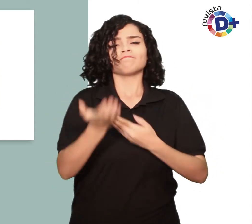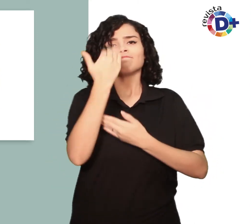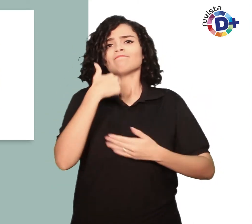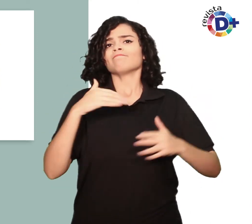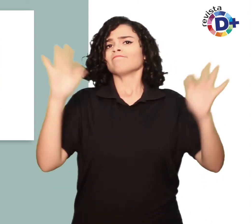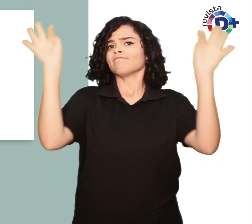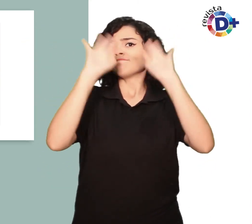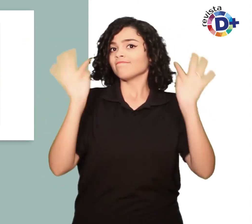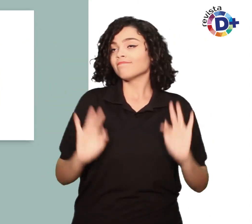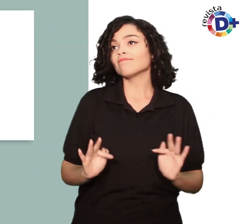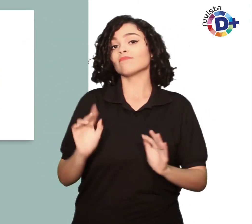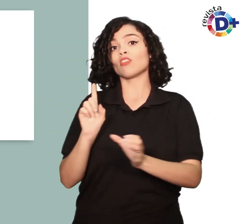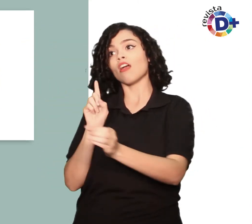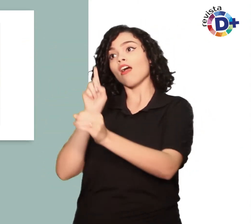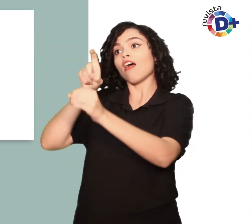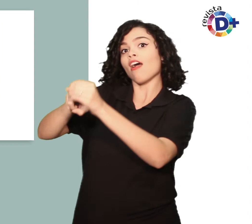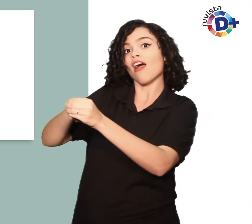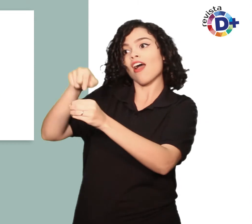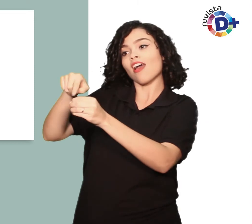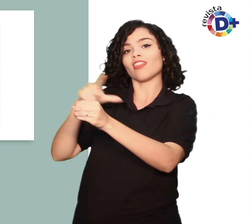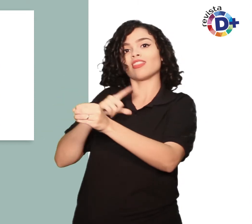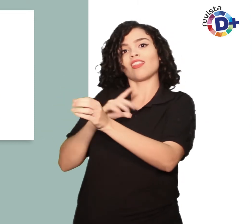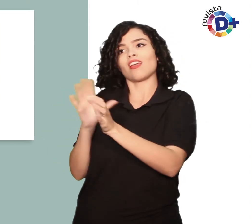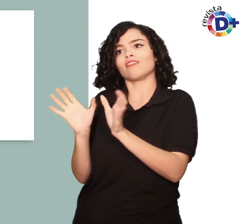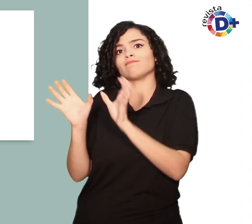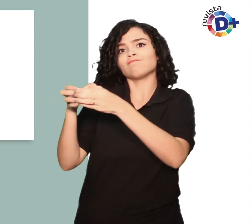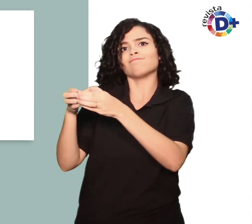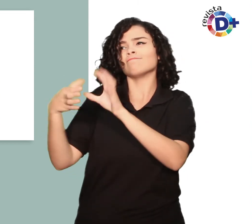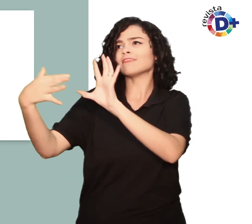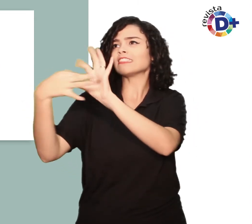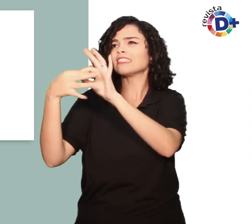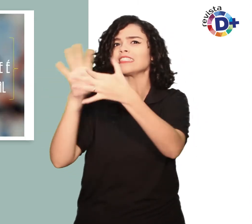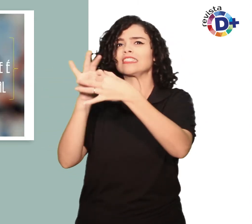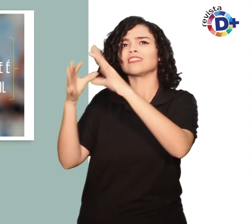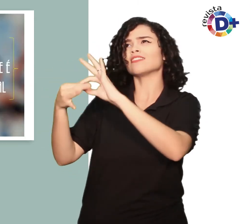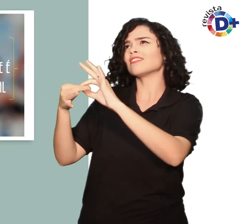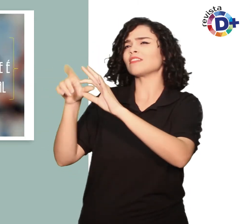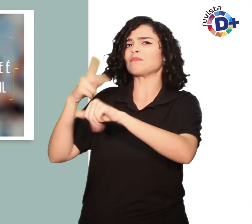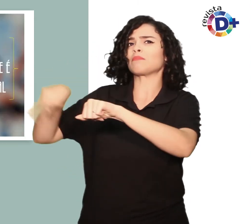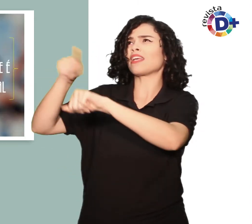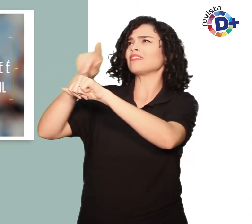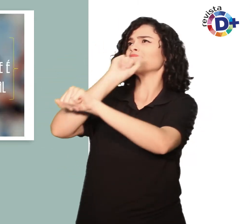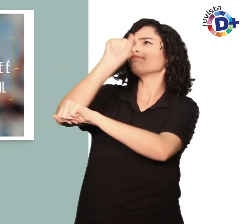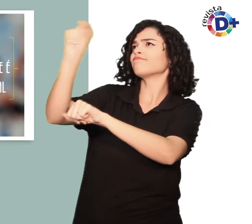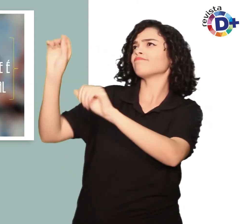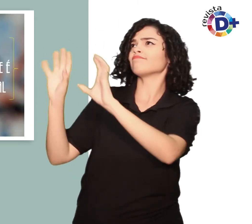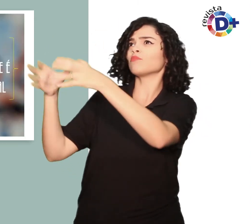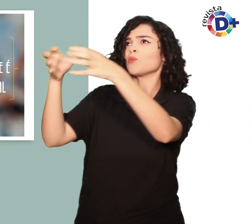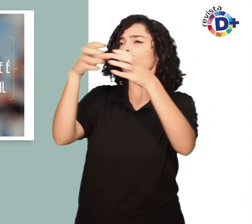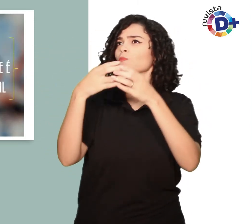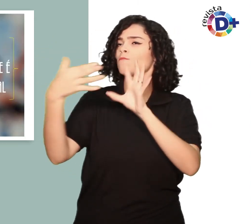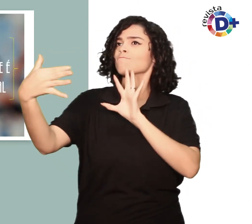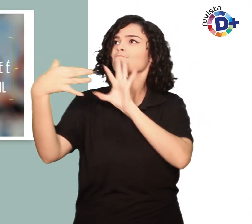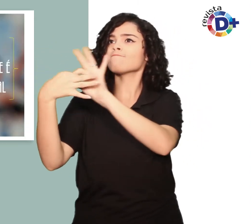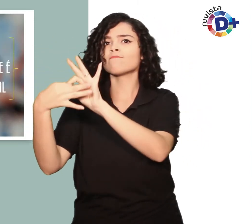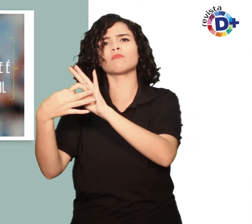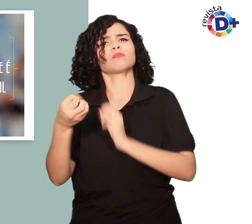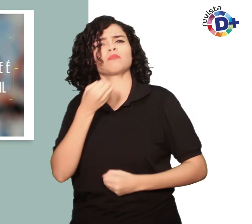em integrarmos esta rede internacional pela inclusão. Com certeza, trabalharemos juntos na construção de um